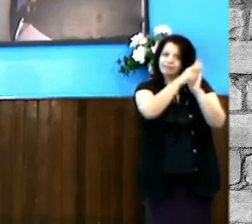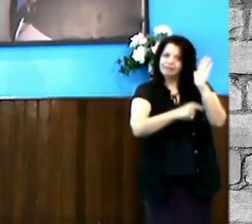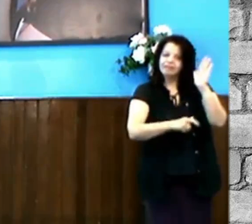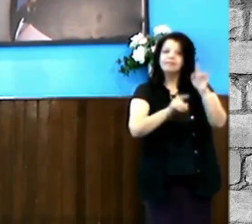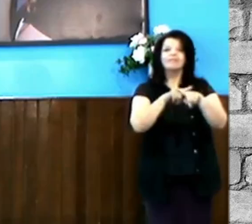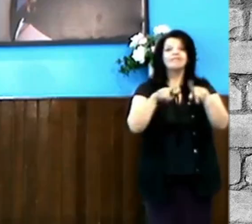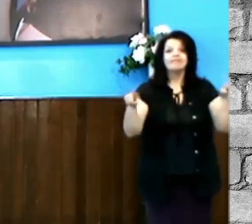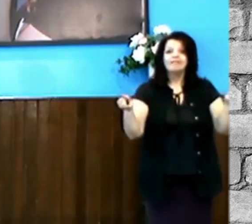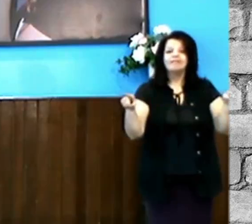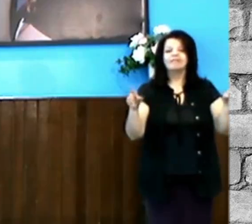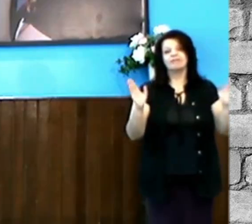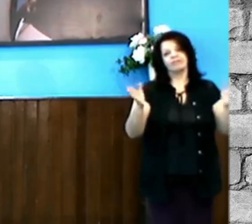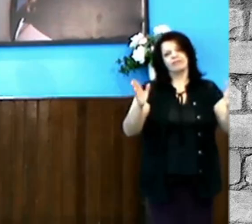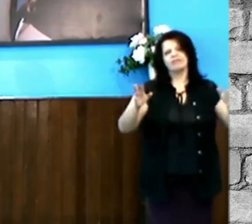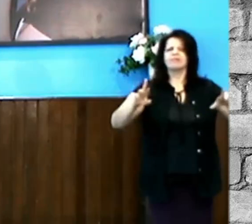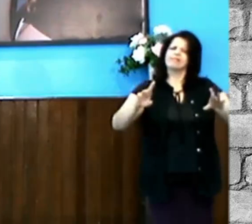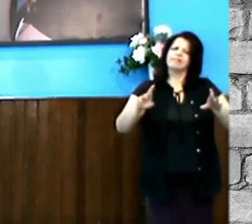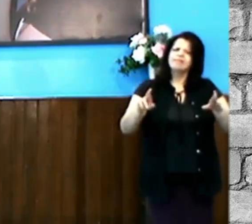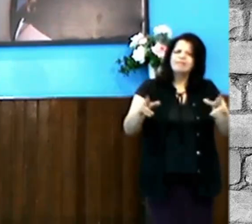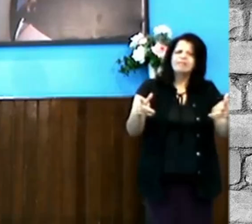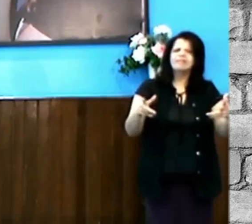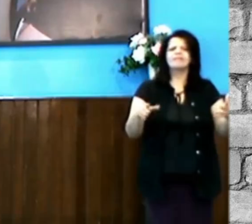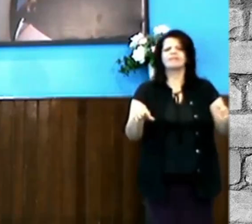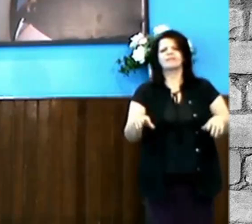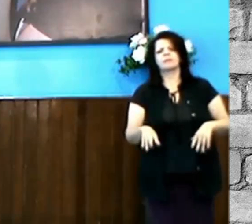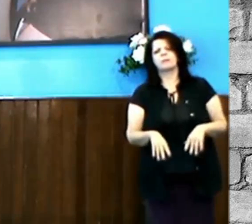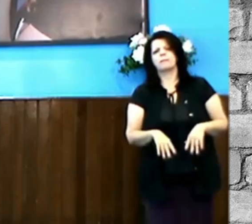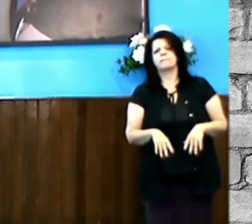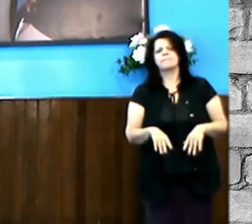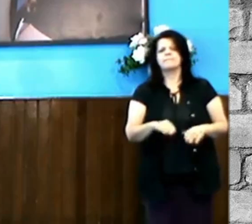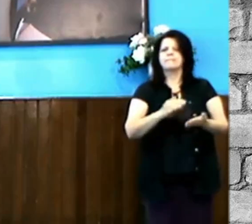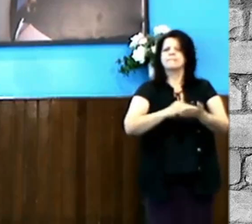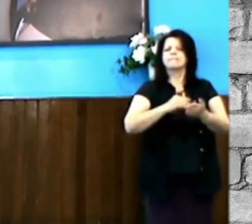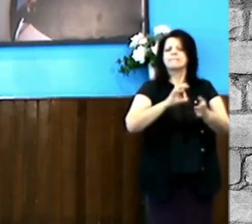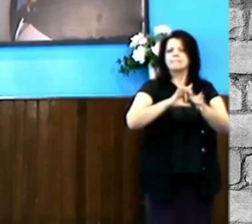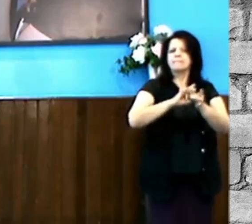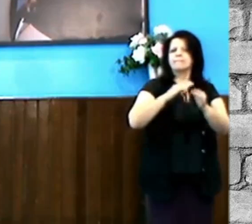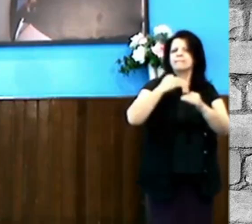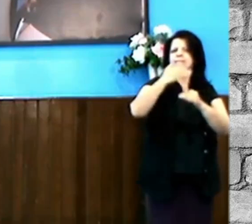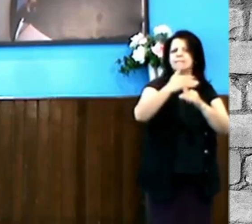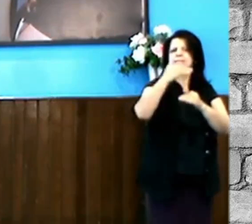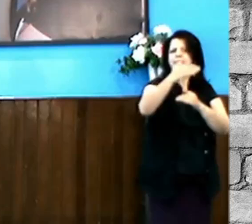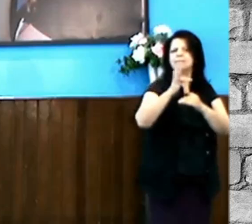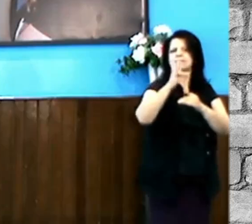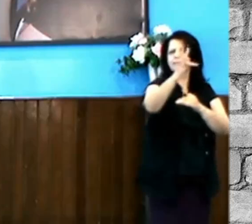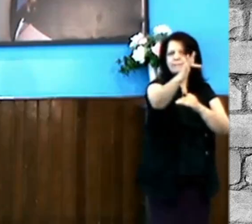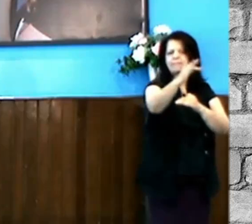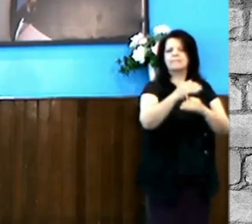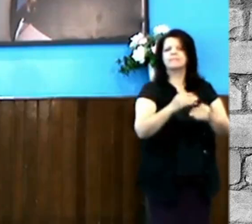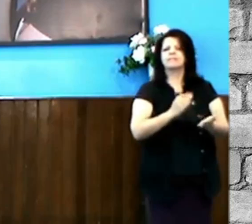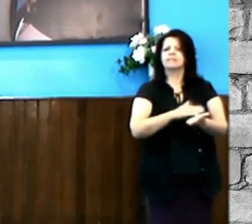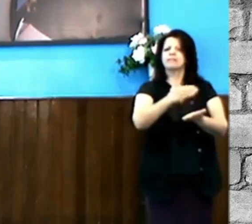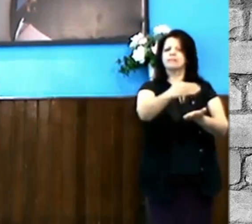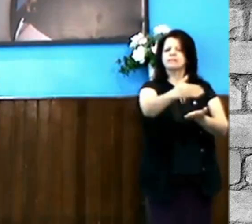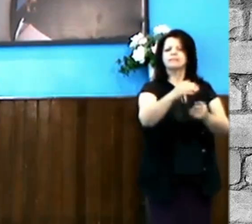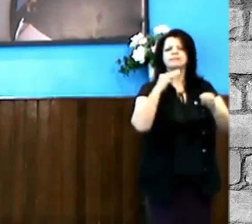No entanto, sendo essa uma ocasião distinta, singular, nós vamos adiar essa série de mensagens. E hoje, portanto, eu prego